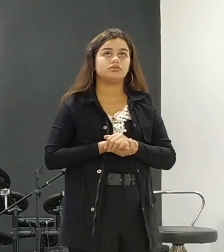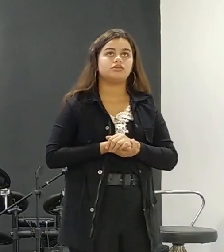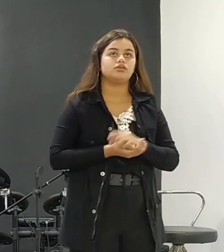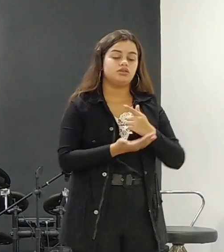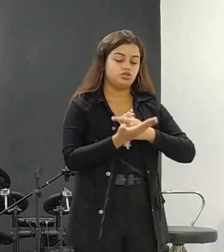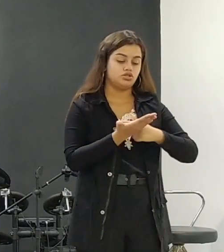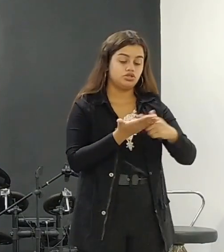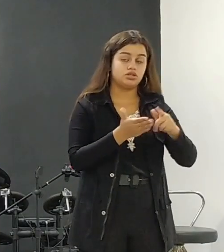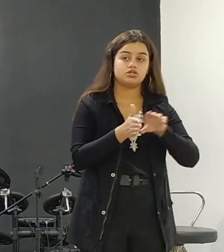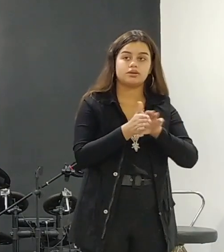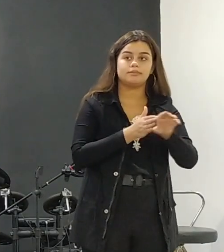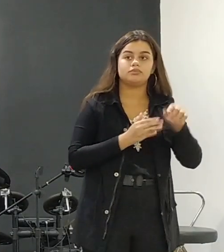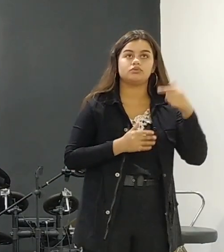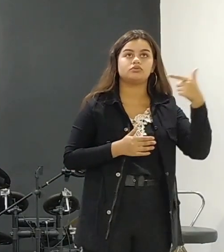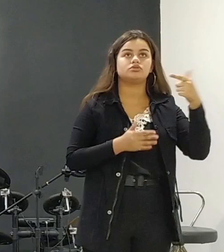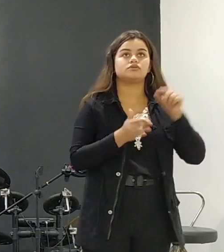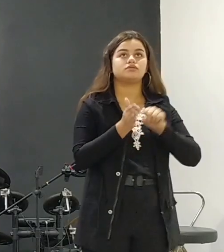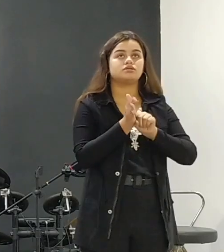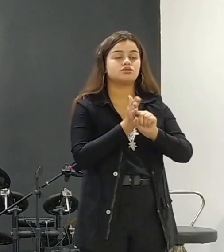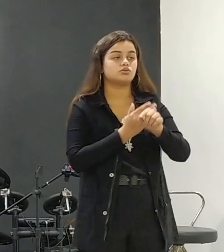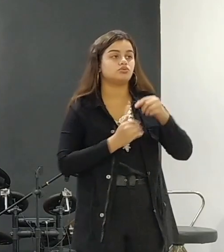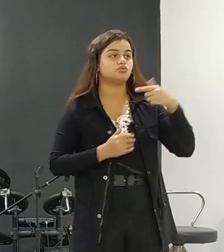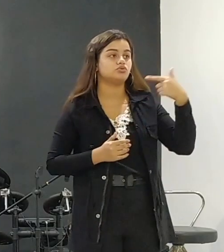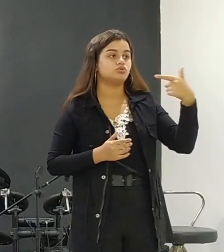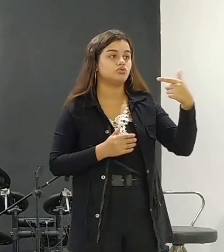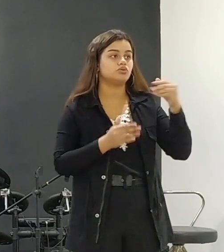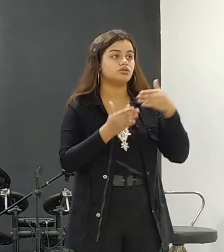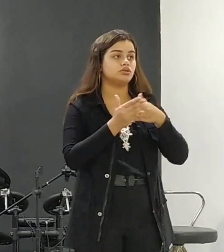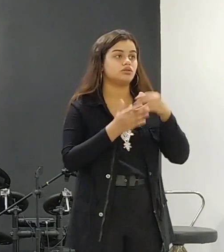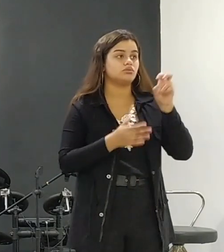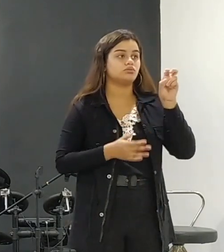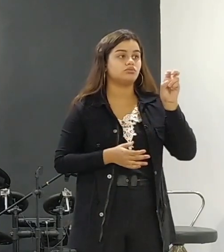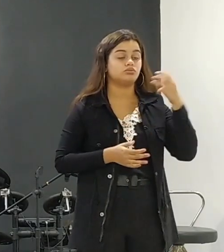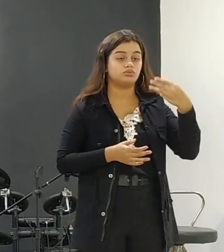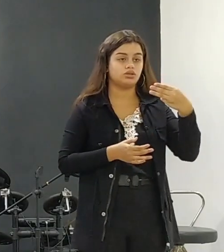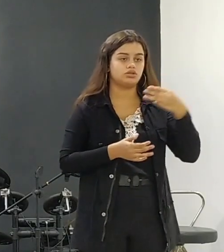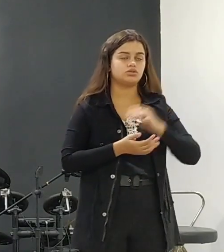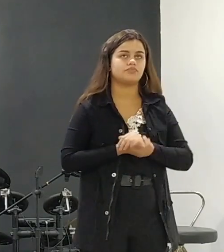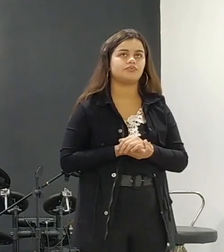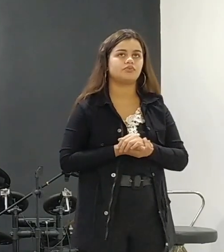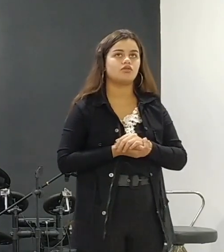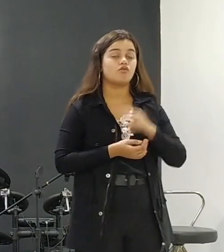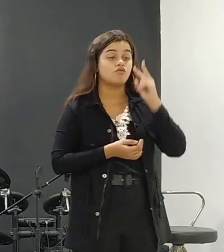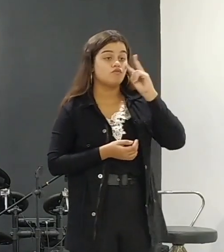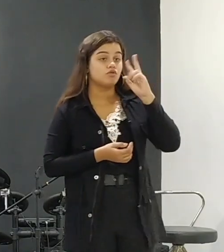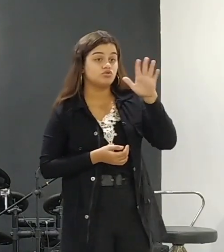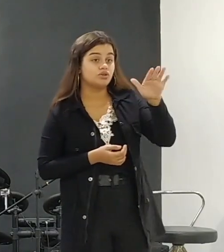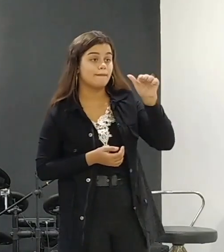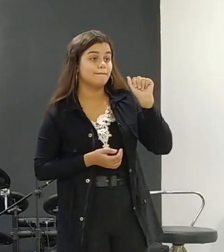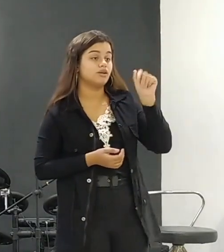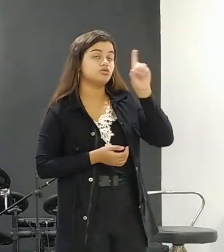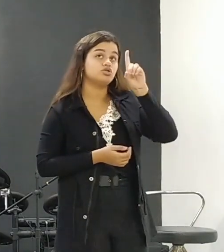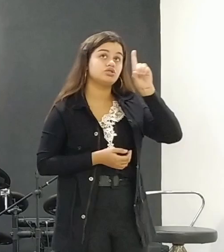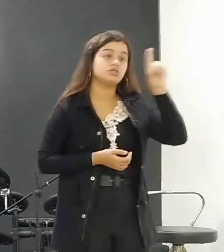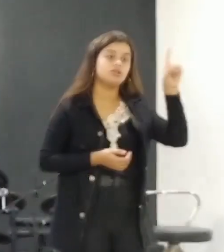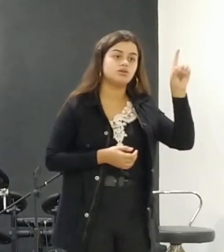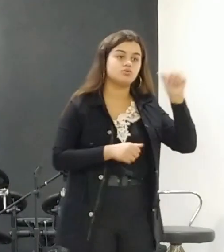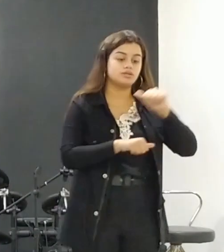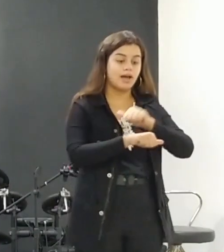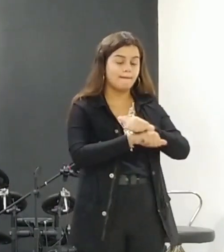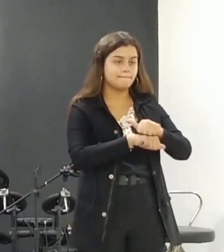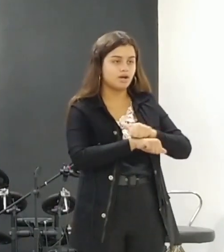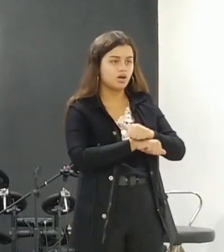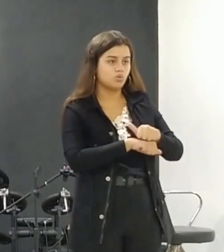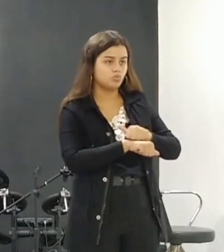em Gênesis capítulo 2, versículo de 2 a 3, nós vamos ver ali o chamado de Deus a Abraão.